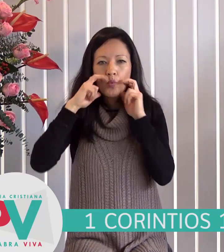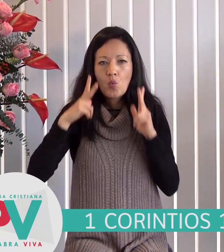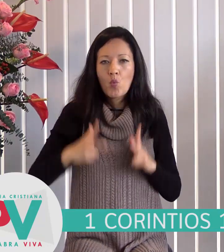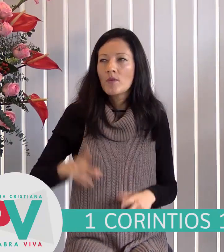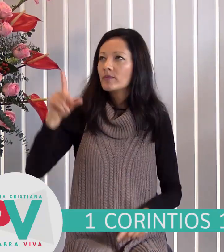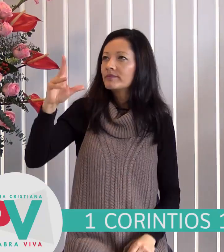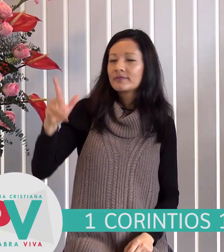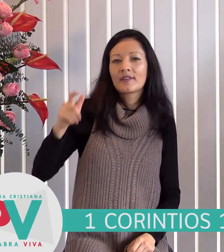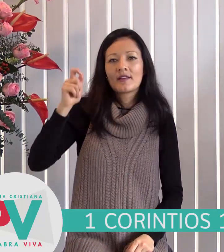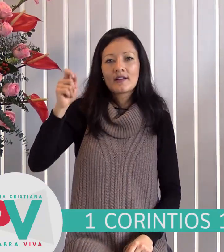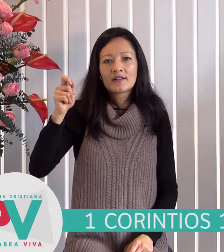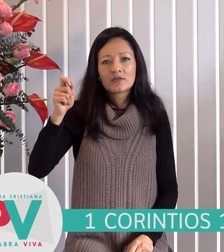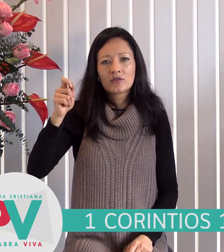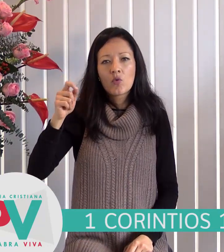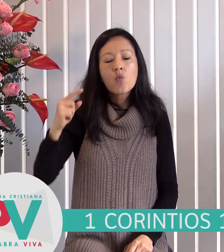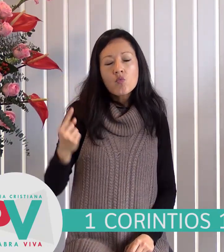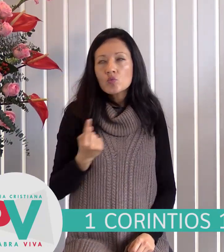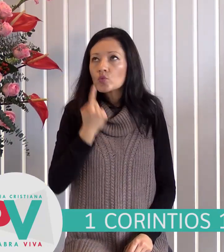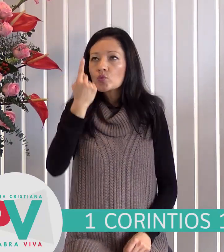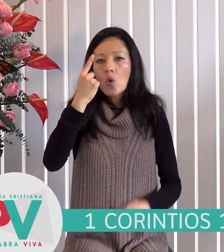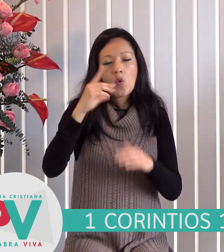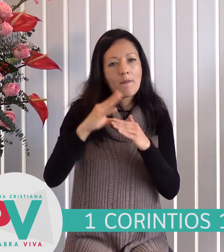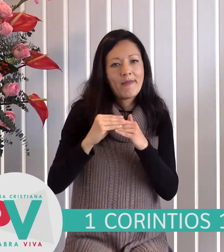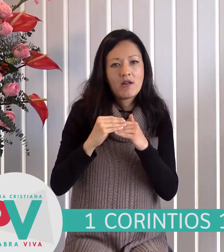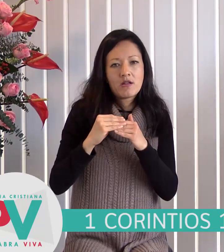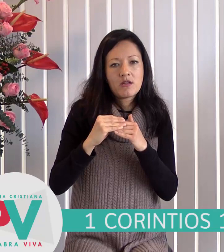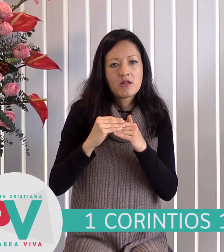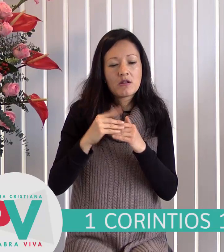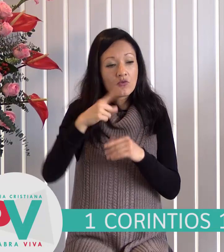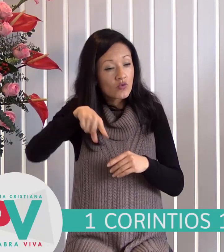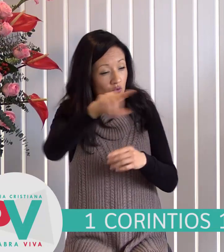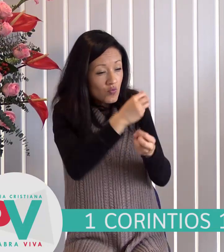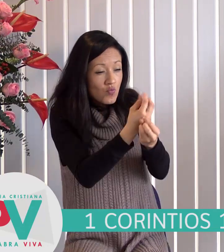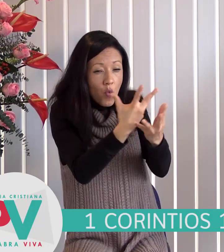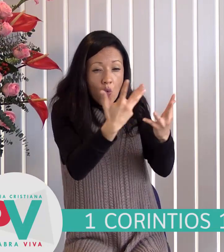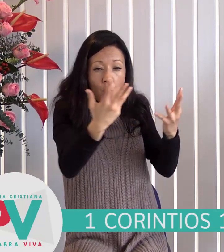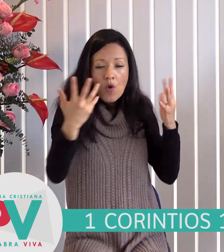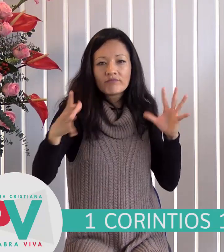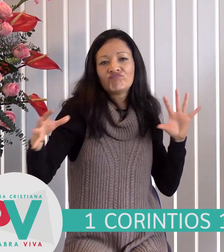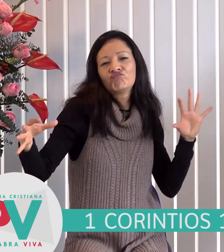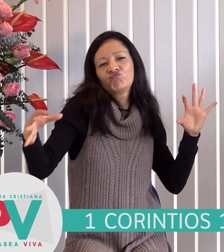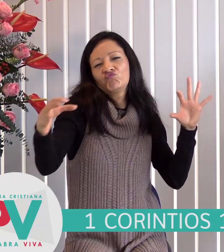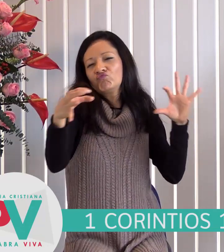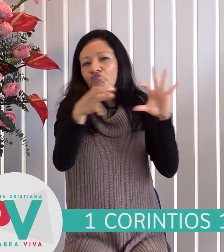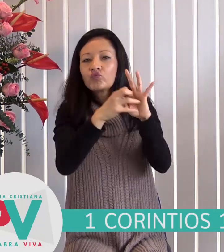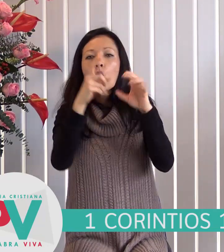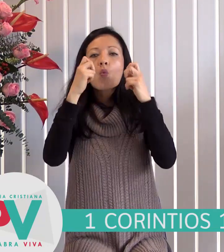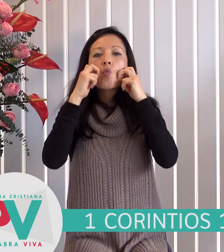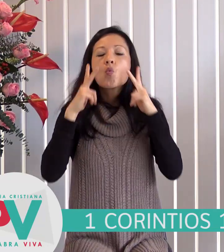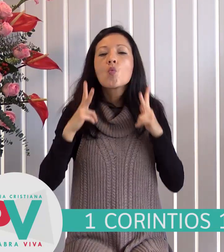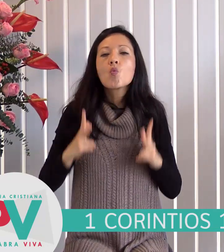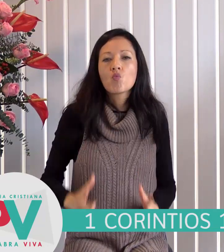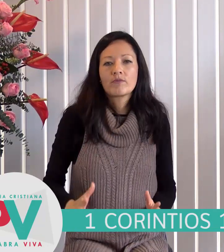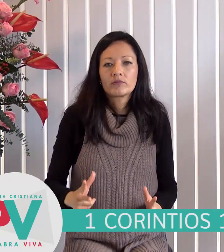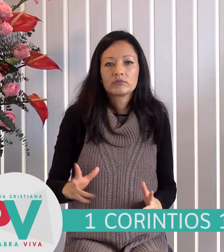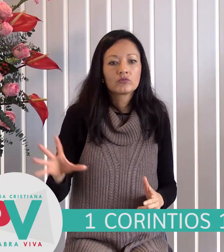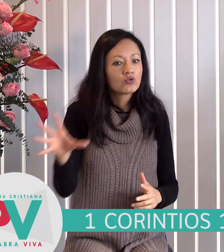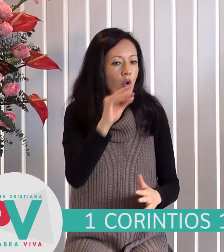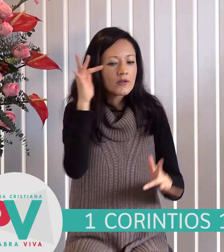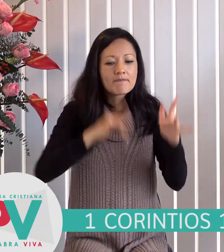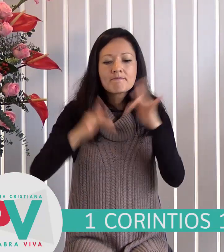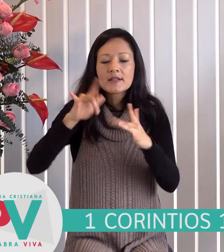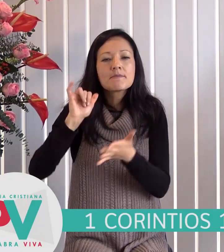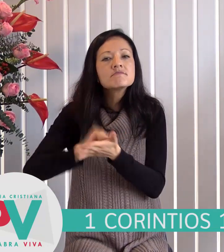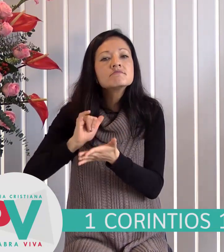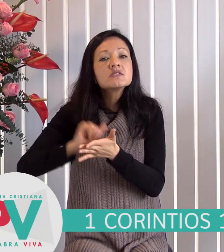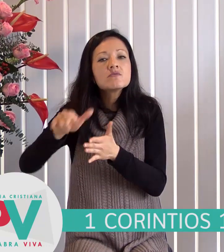de Cristo? Siendo un solo el pan, nosotros con ser muchos somos un cuerpo, pues todos participamos de aquel mismo pan.